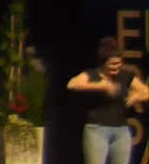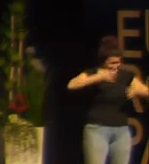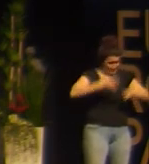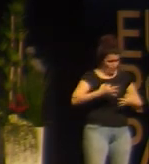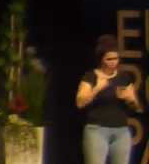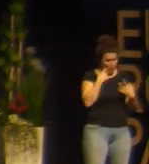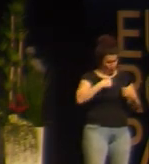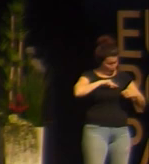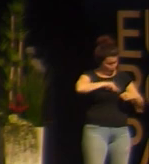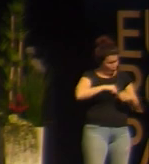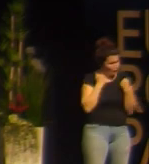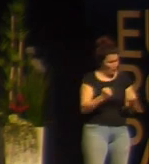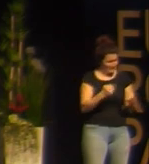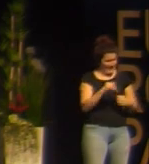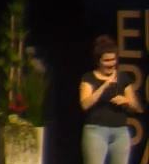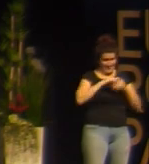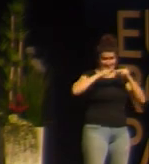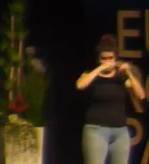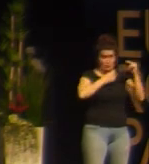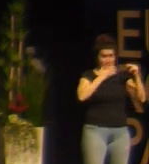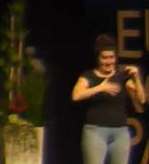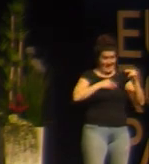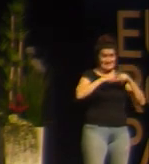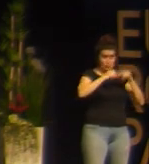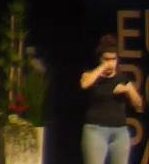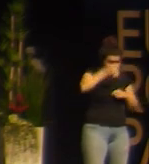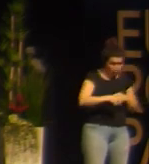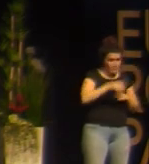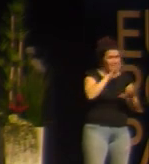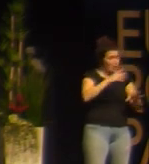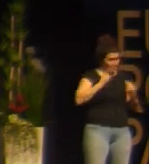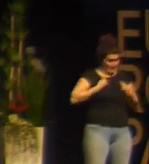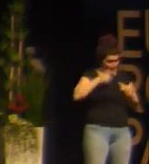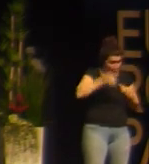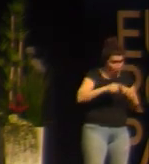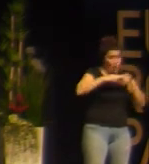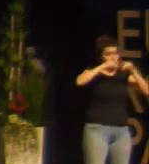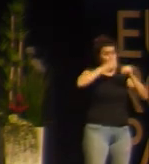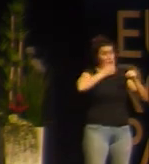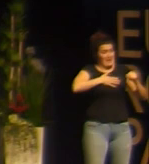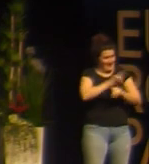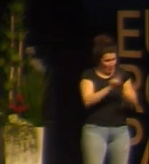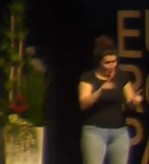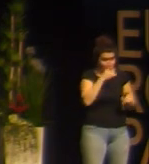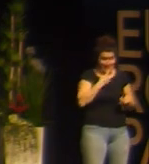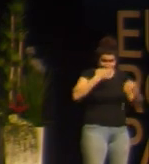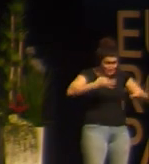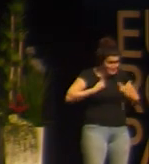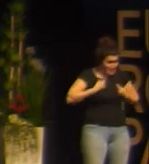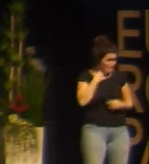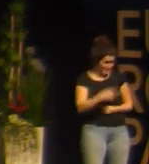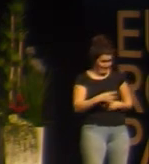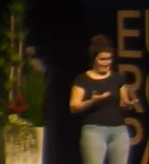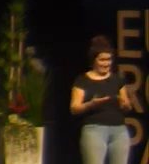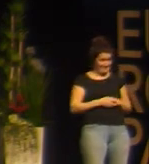fortaleza de los cimientos de mañana pero no vivas hoy construyendo mañana porque entonces te pierde la vida